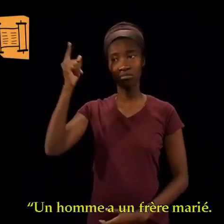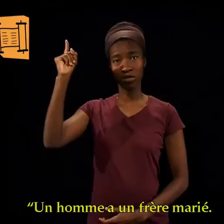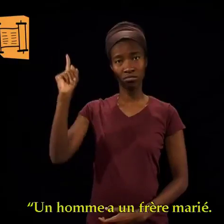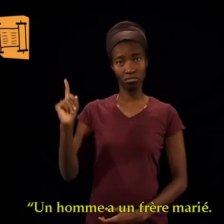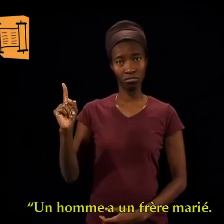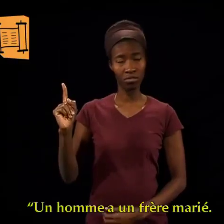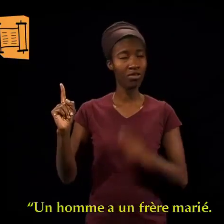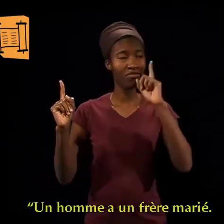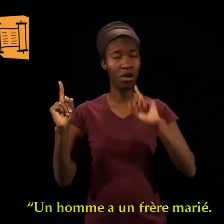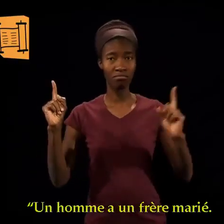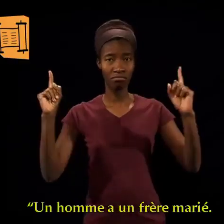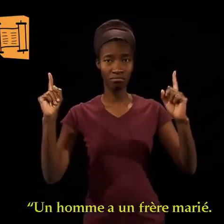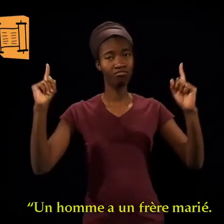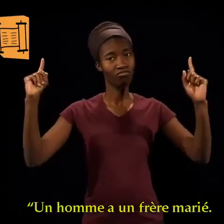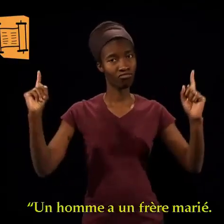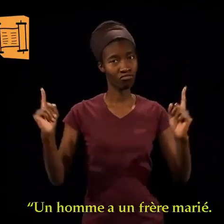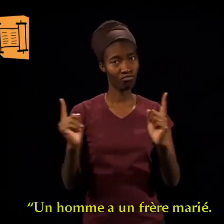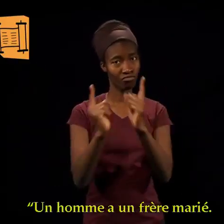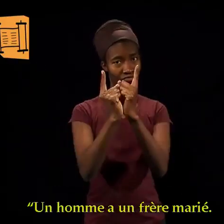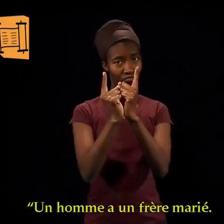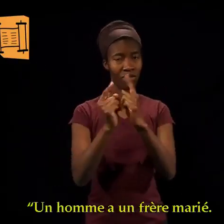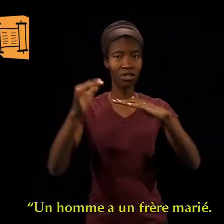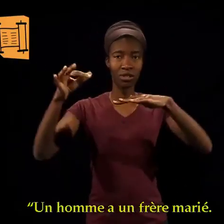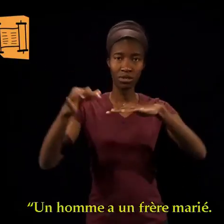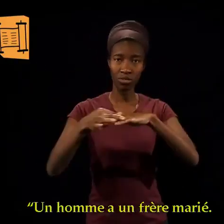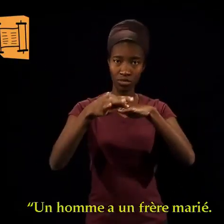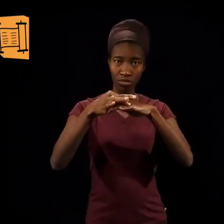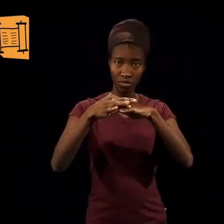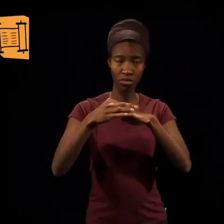un homme a un frère marié.